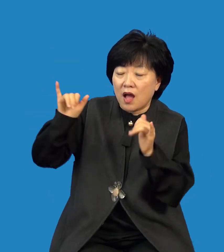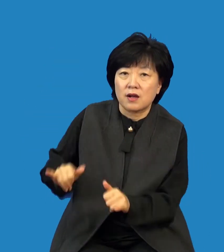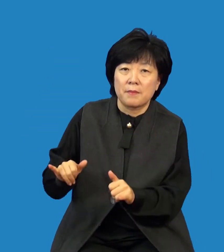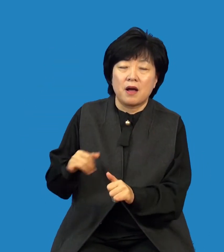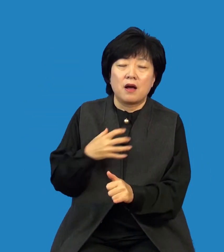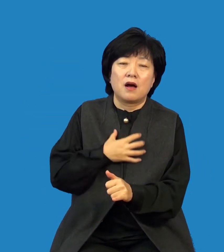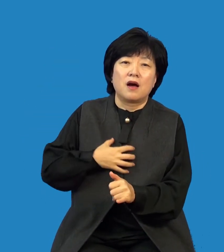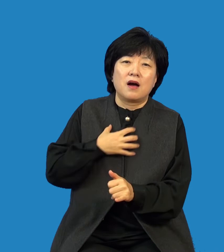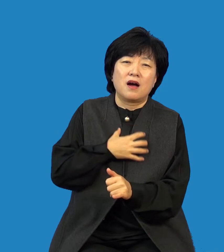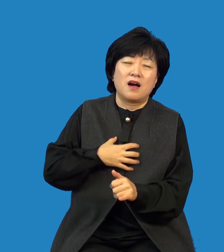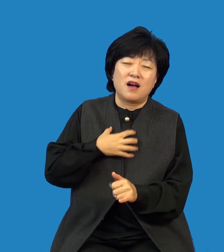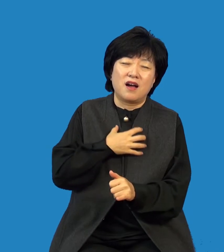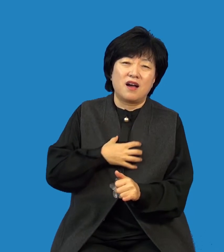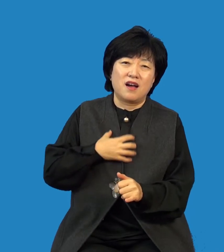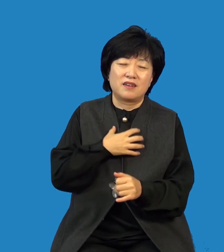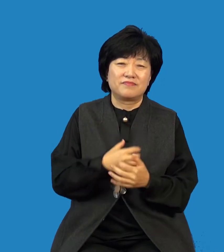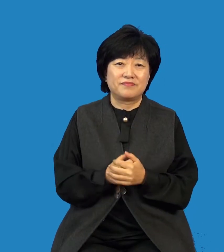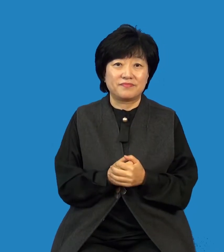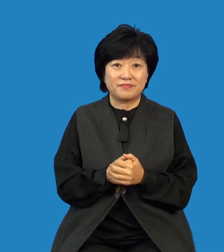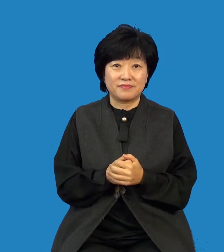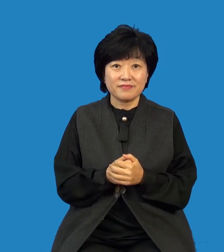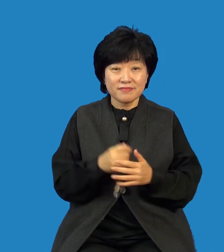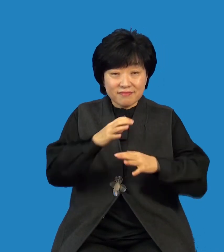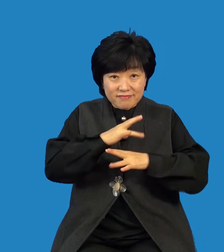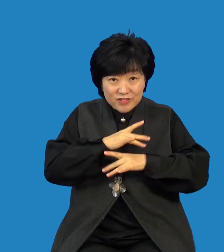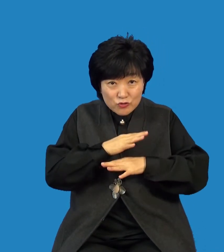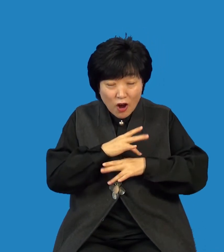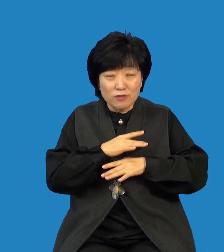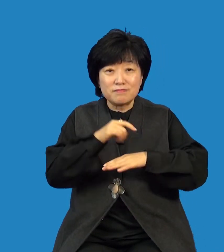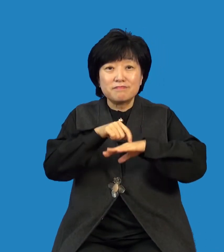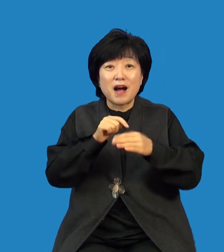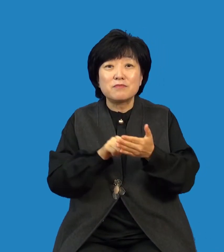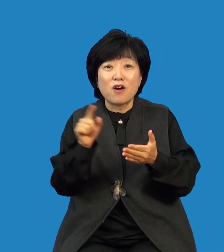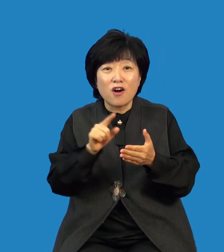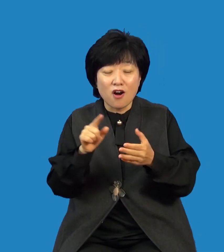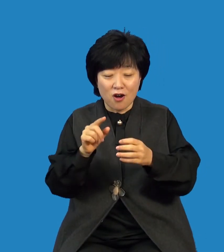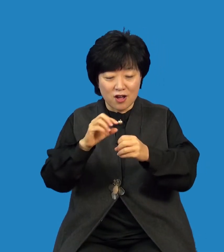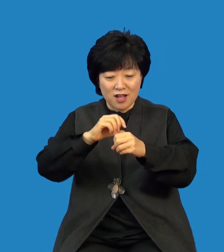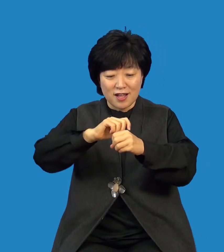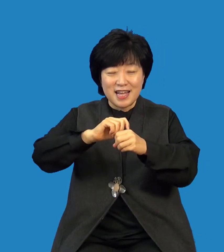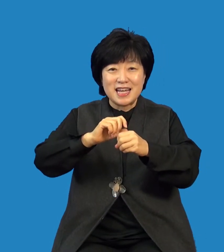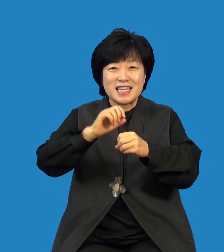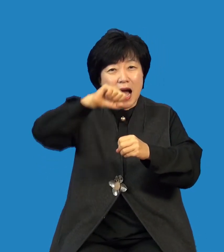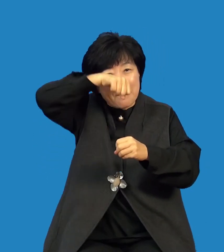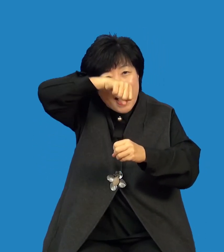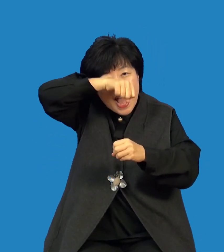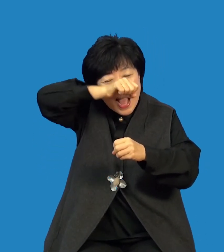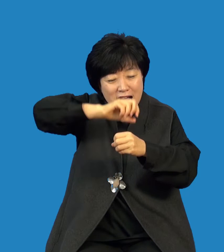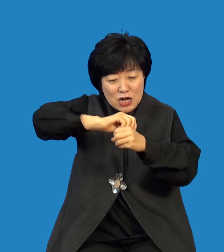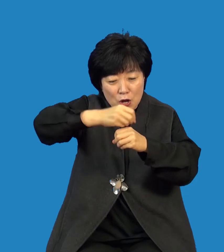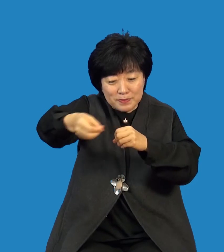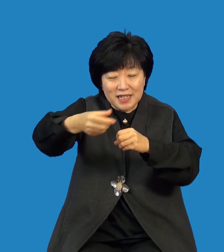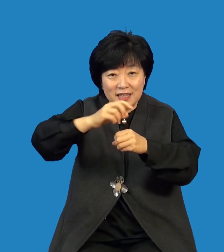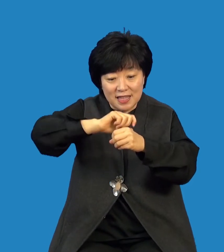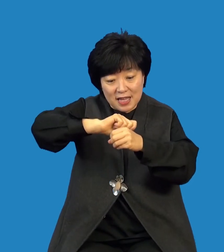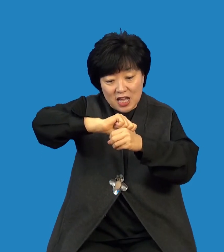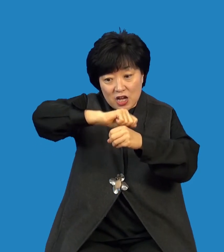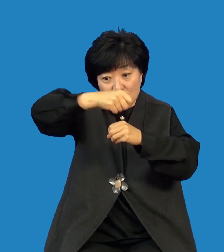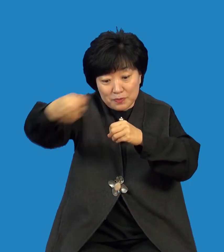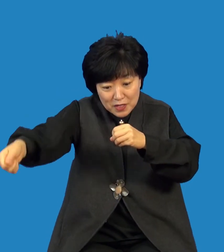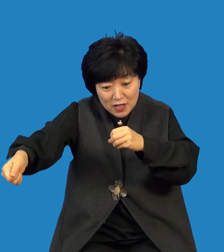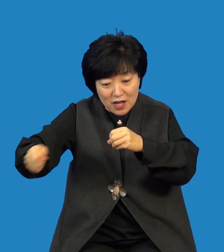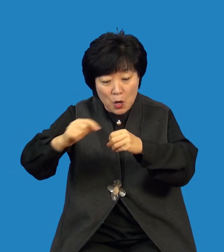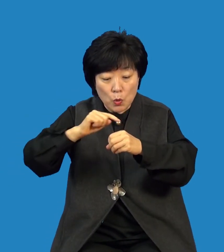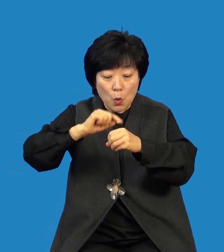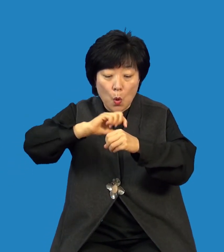같아요. 요것만 벗겨내면 그 다음에는 아주 편안한 삶이 있을 것 같은데 가보면 또 껍질이 있고 그래서